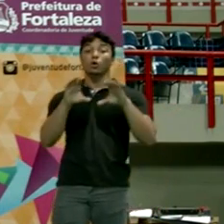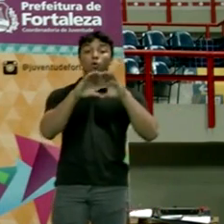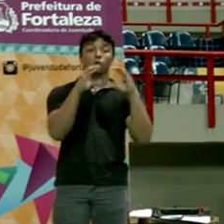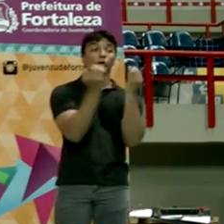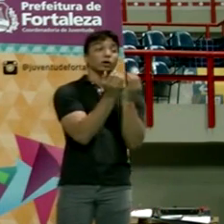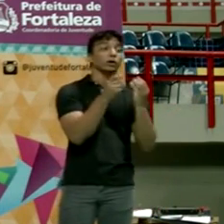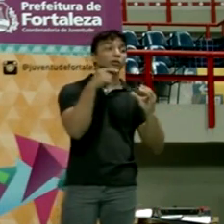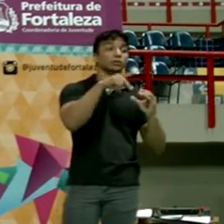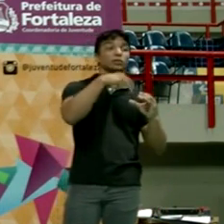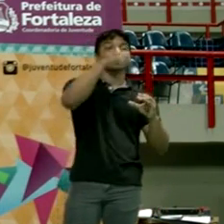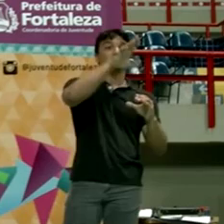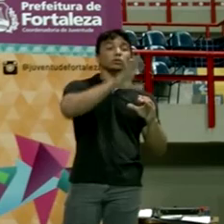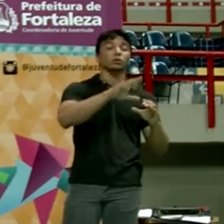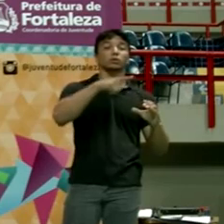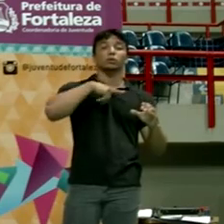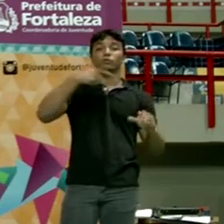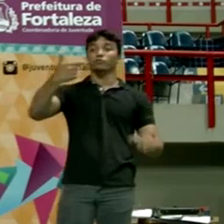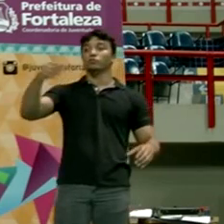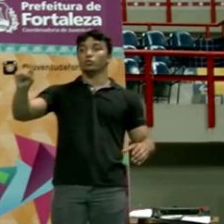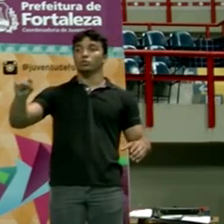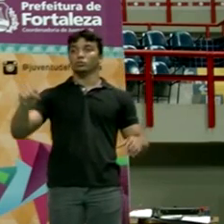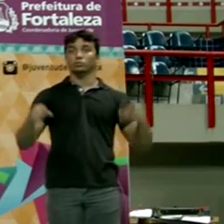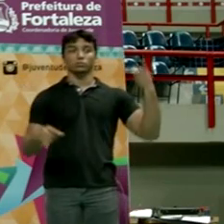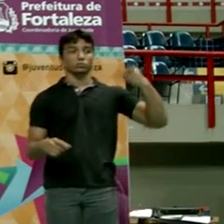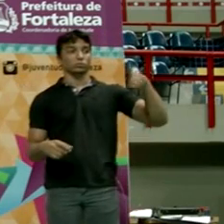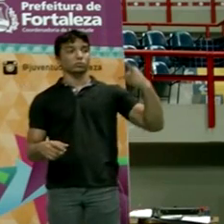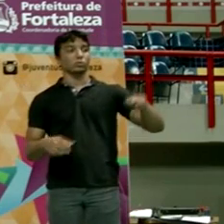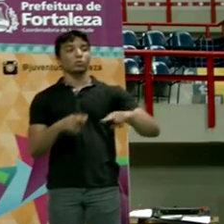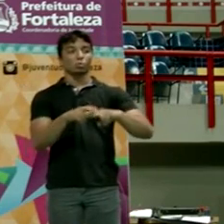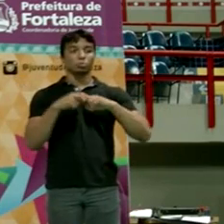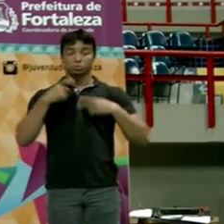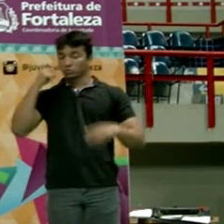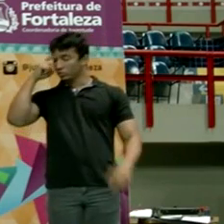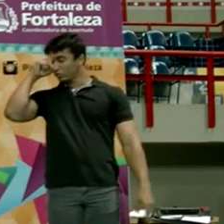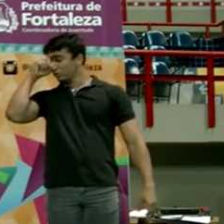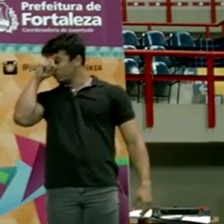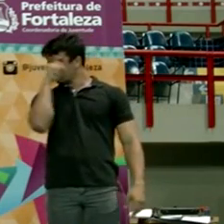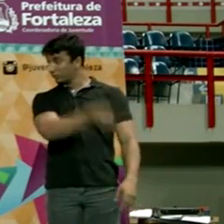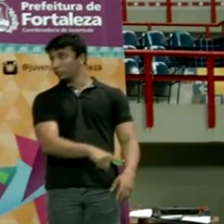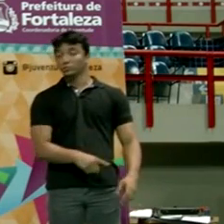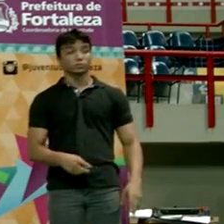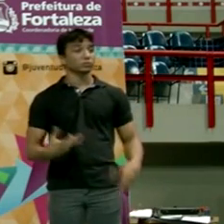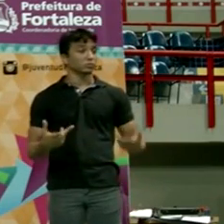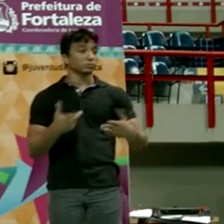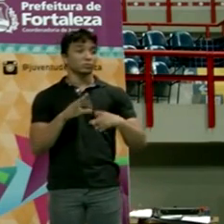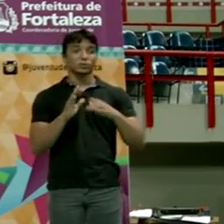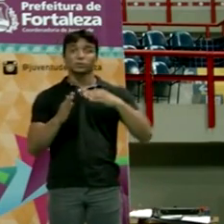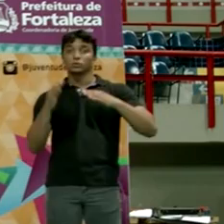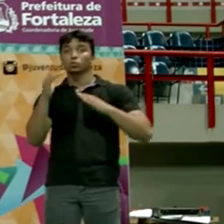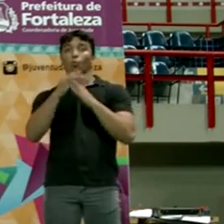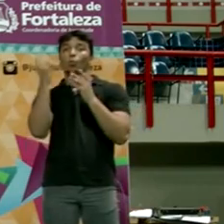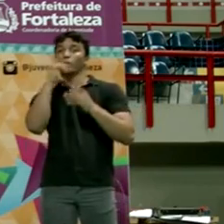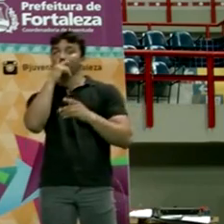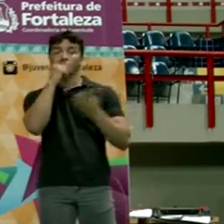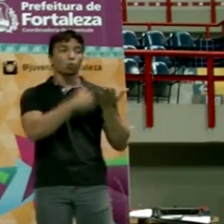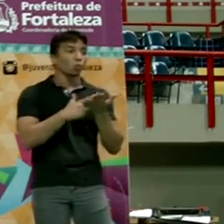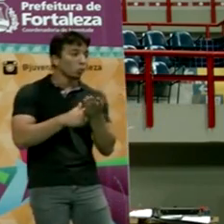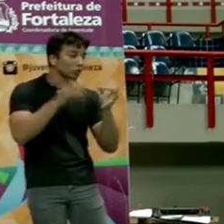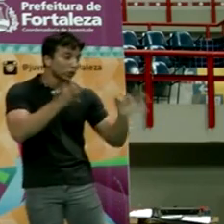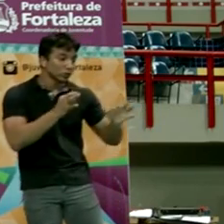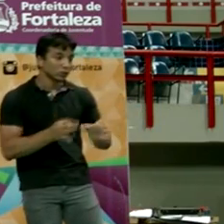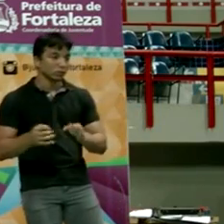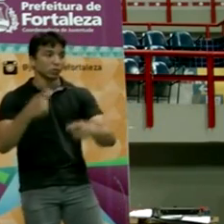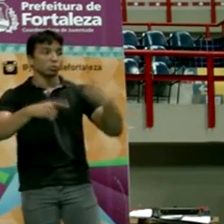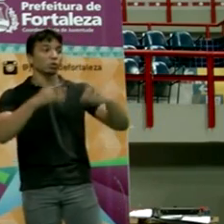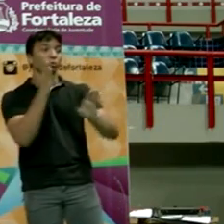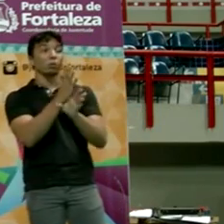Congresso Nacional tem 28. Por isso que é difícil, né? Chegar a uma maioria, a um acordo político com